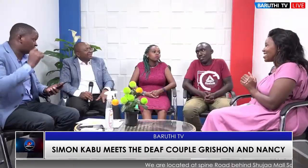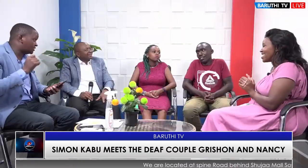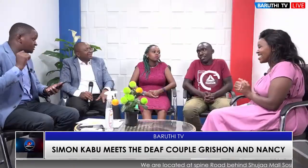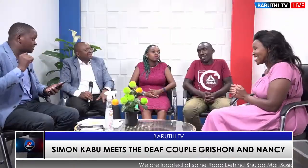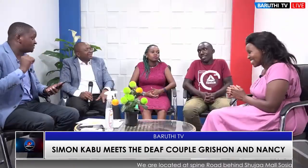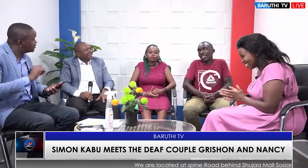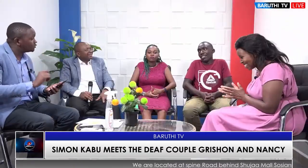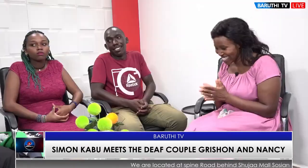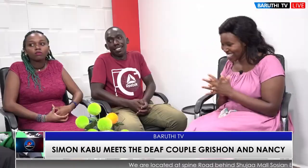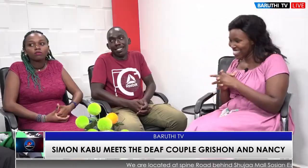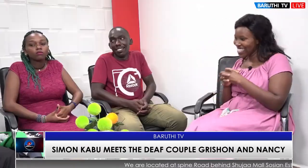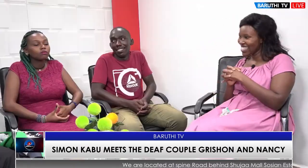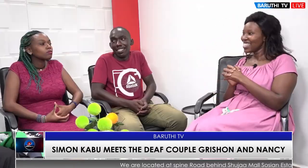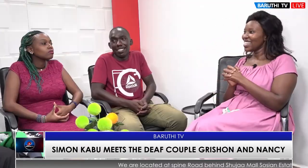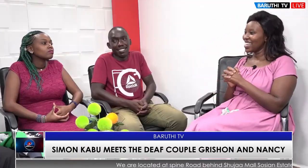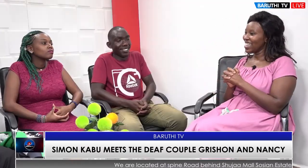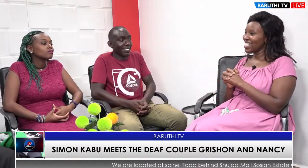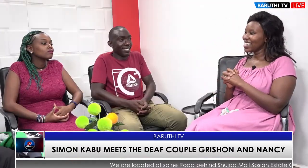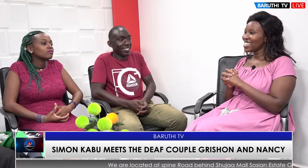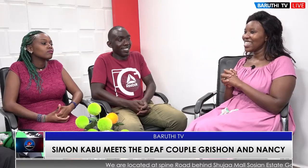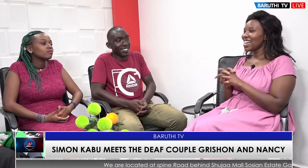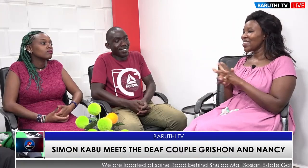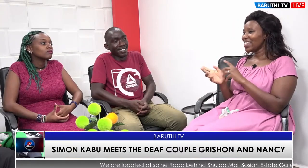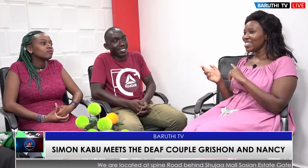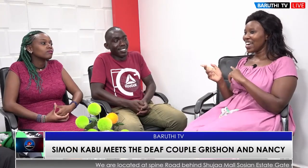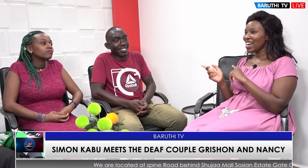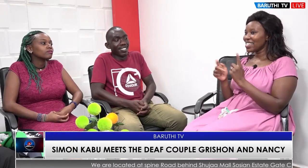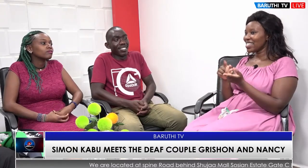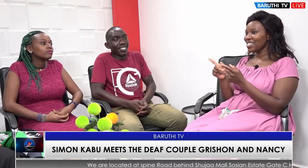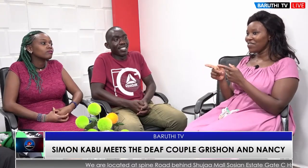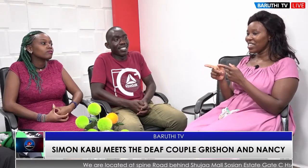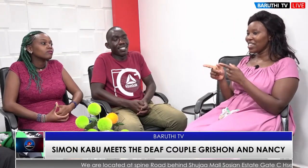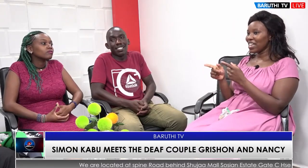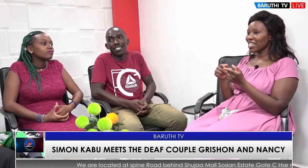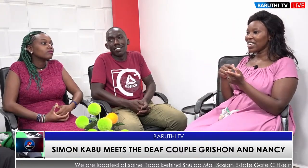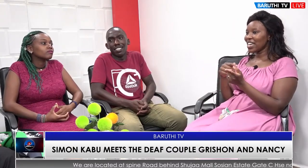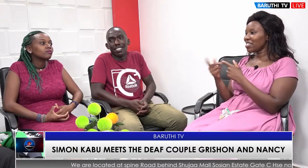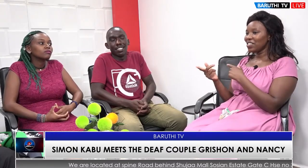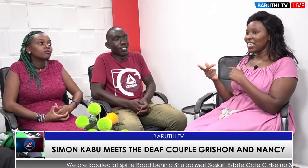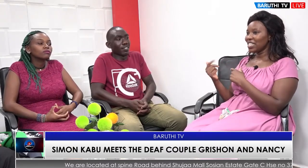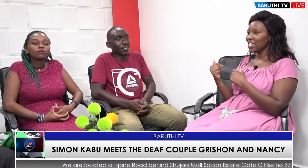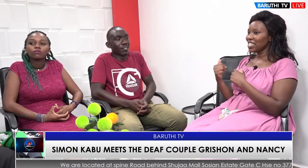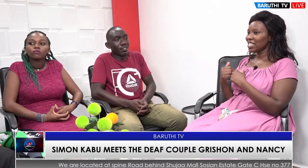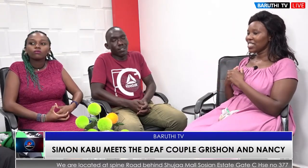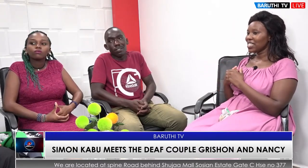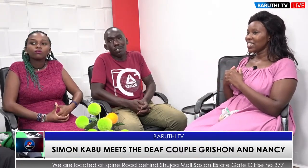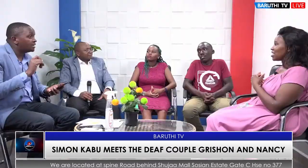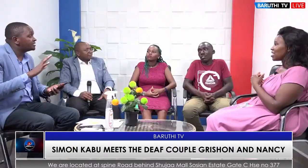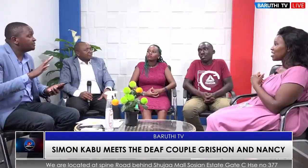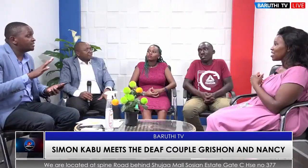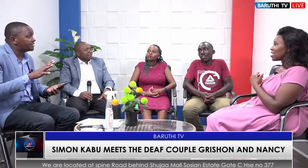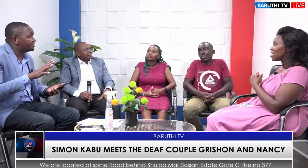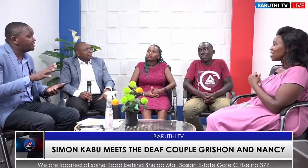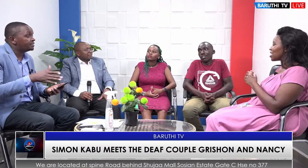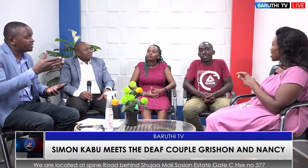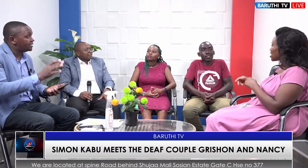tutaongea na tuone vile tunaweza kusaidiana sisi wote. Yes. Wacha nipate CV zenu nione what I can be able to do. Alright.